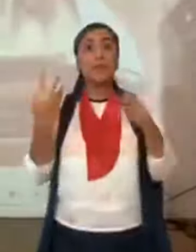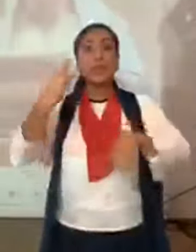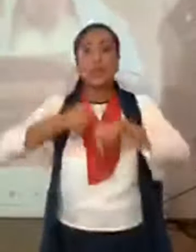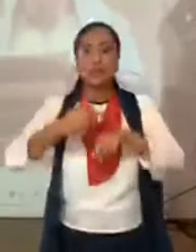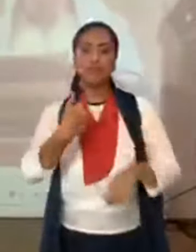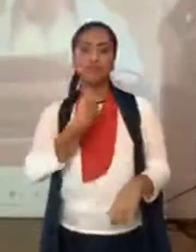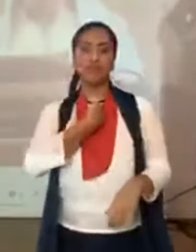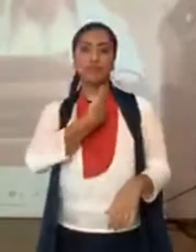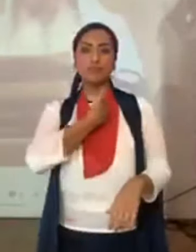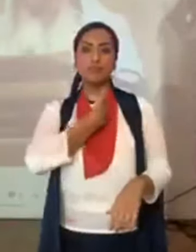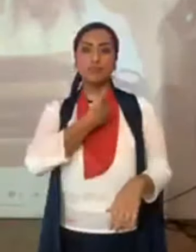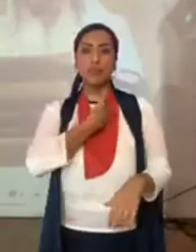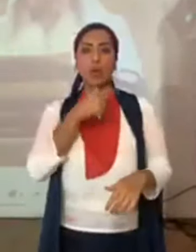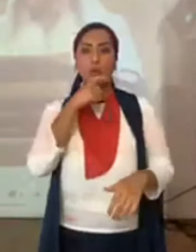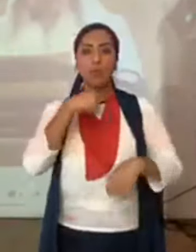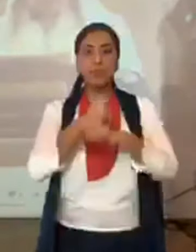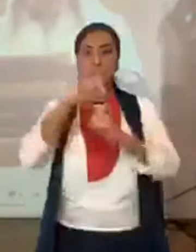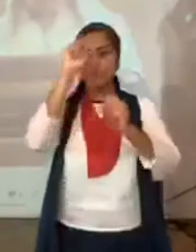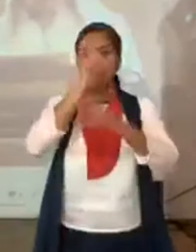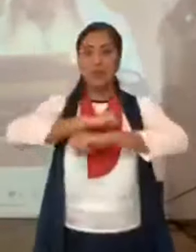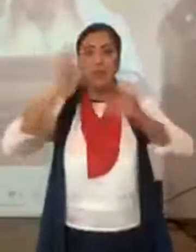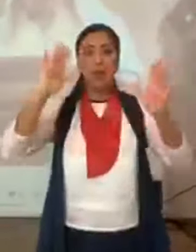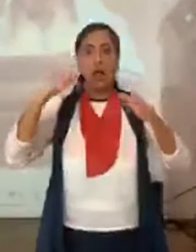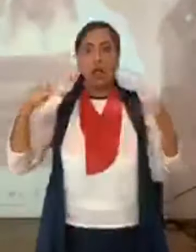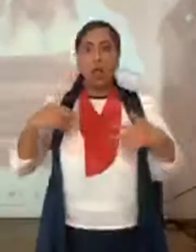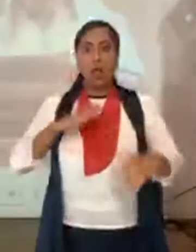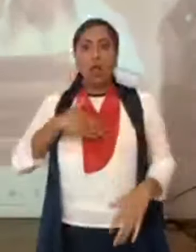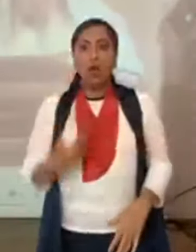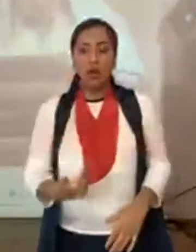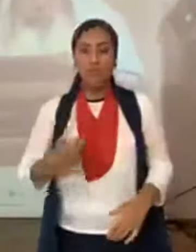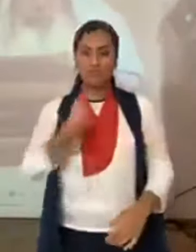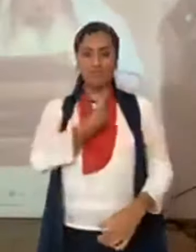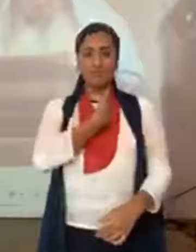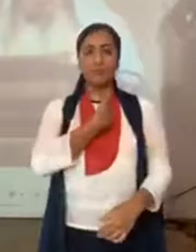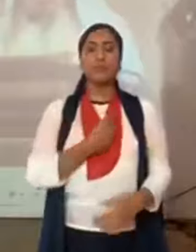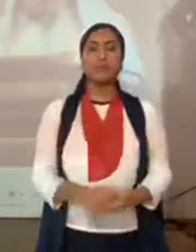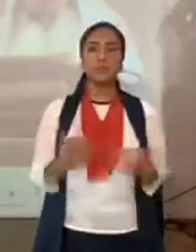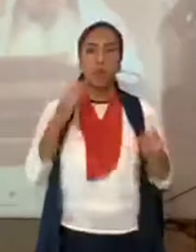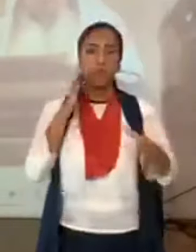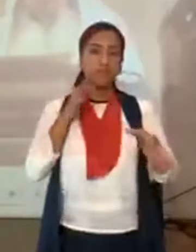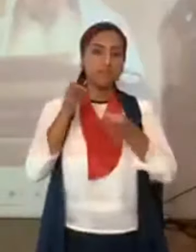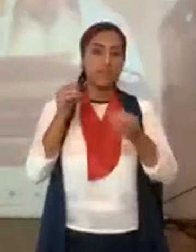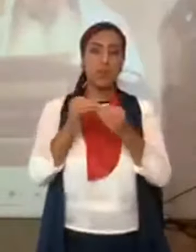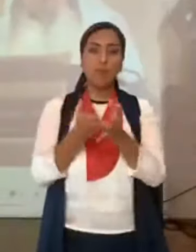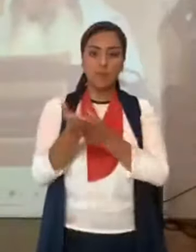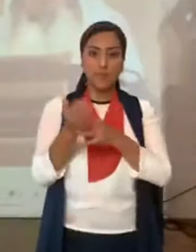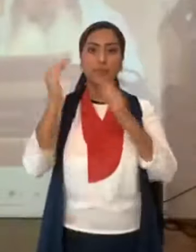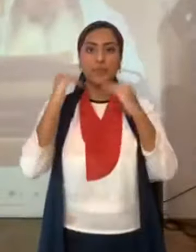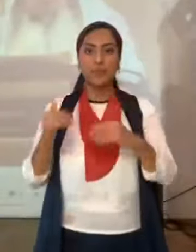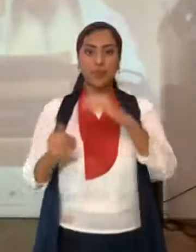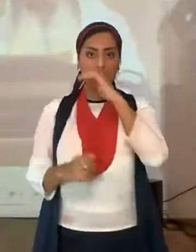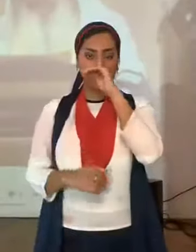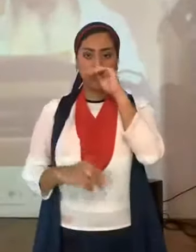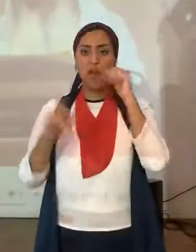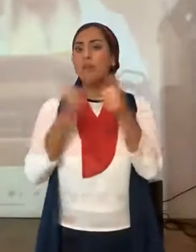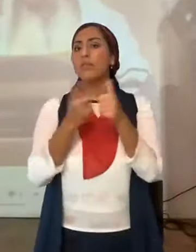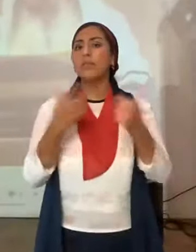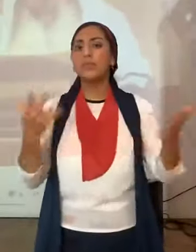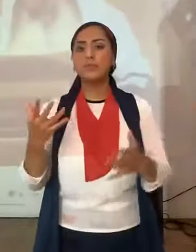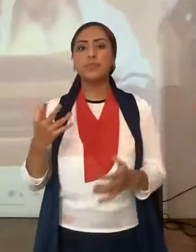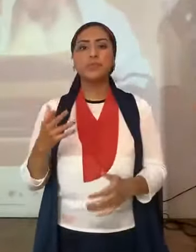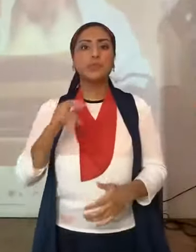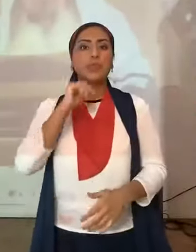uno mismo el que crea el miedo, el que crea la angustia. Ahorita lo voy a ministrar. Entonces, lo primero es, no